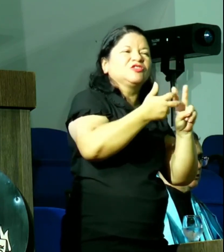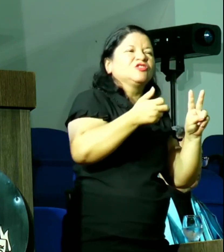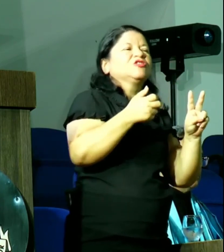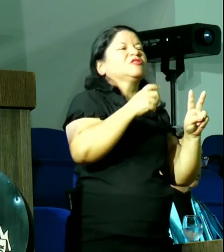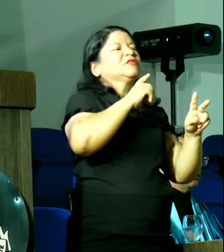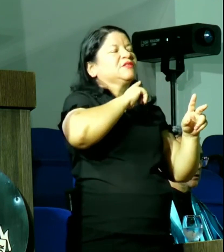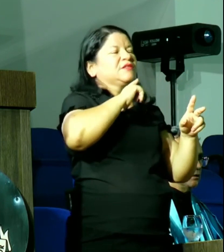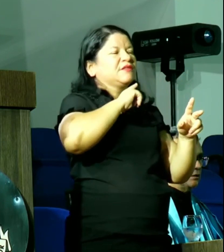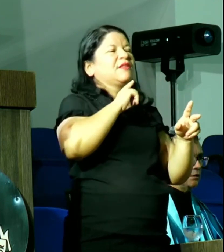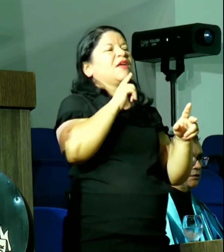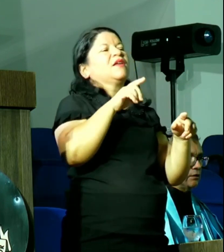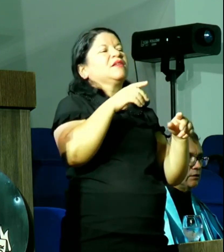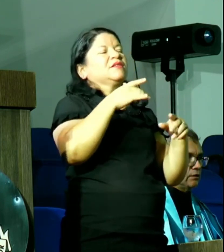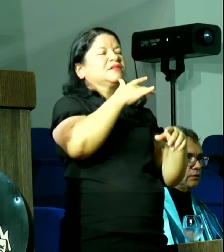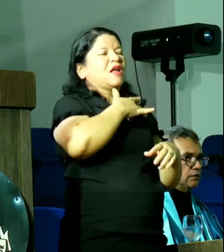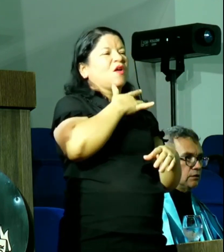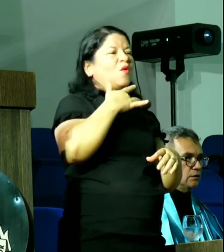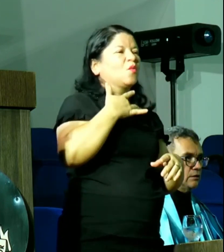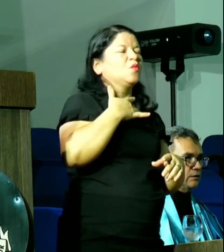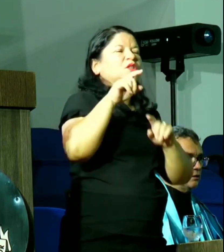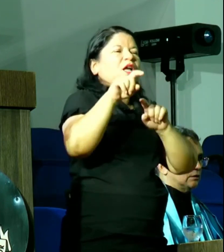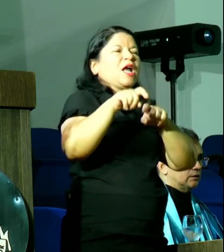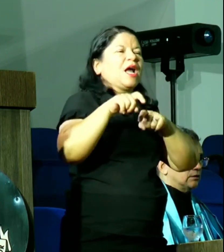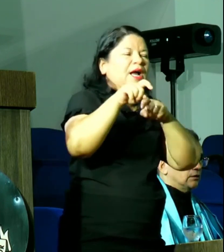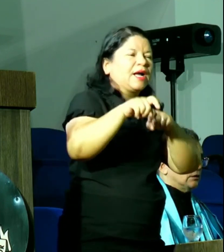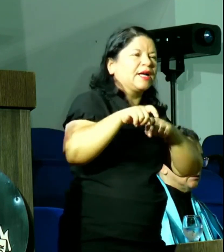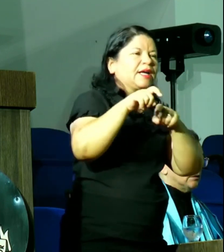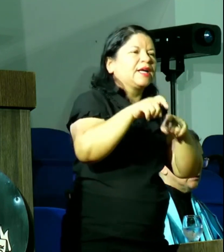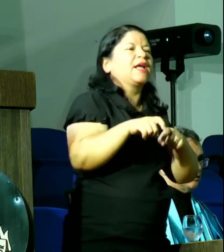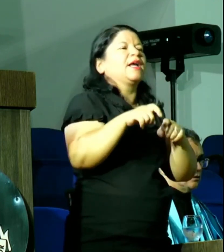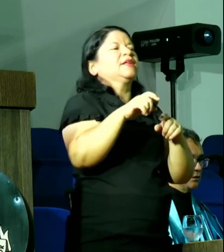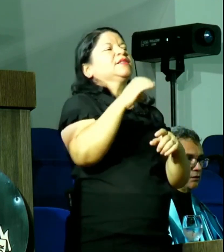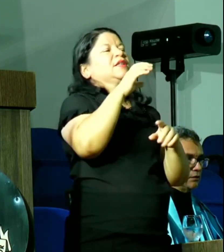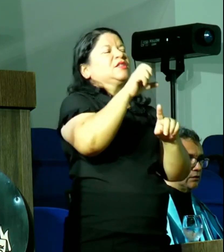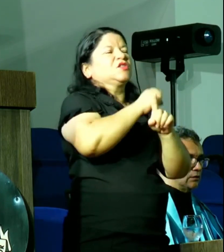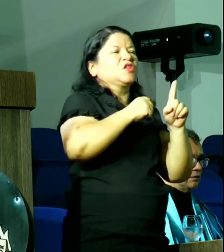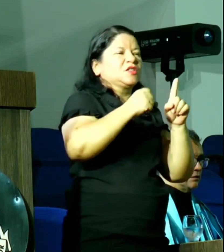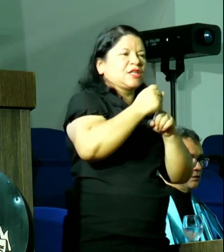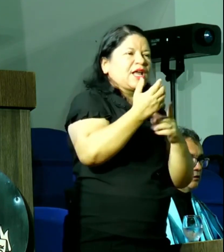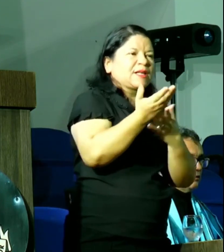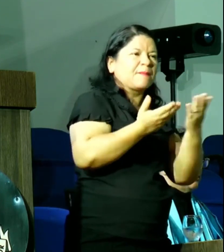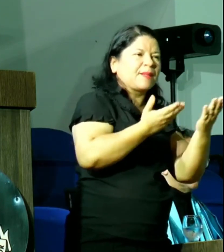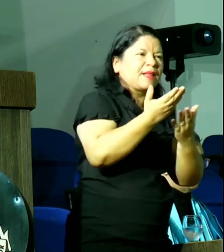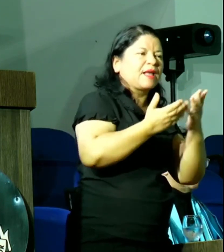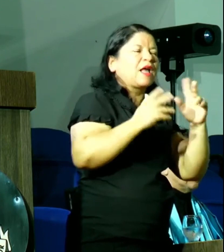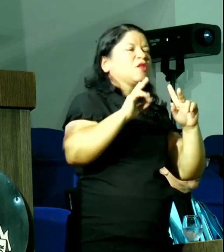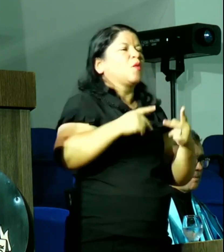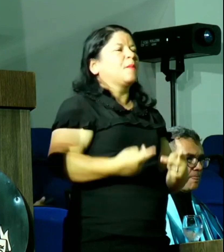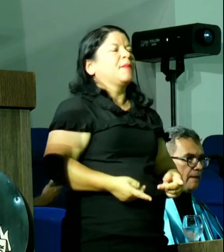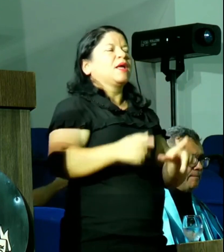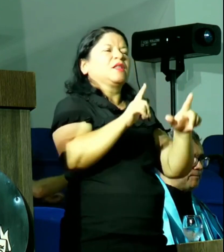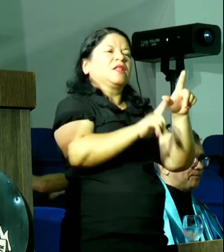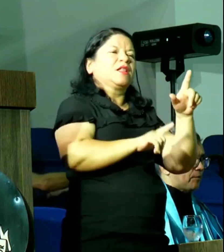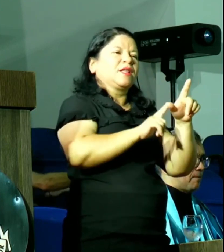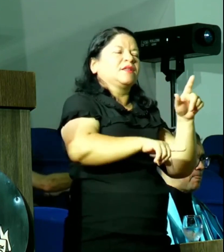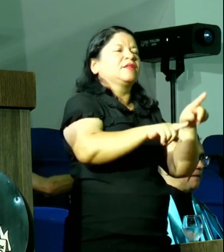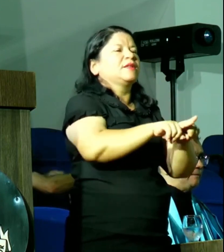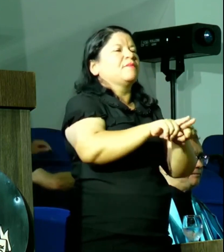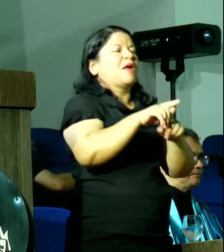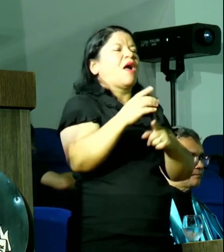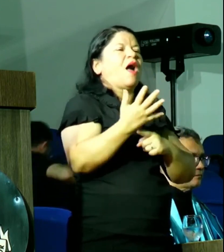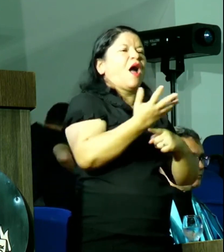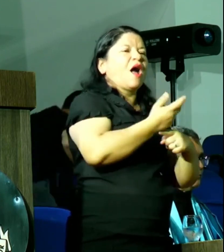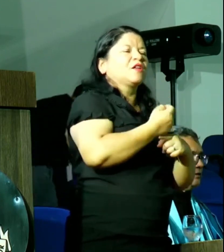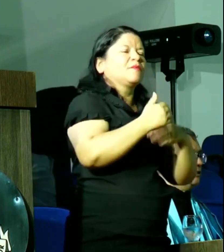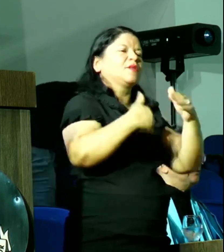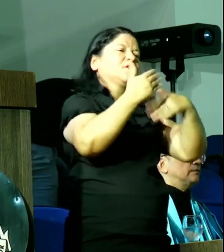nas ciências da saúde, nas ciências agrárias, nas ciências sociais aplicadas, nas ciências humanas, nas letras e na arte, para o